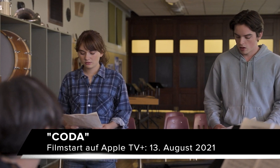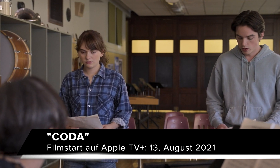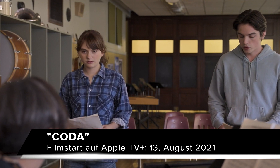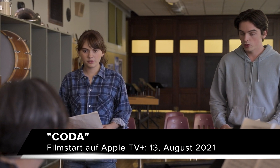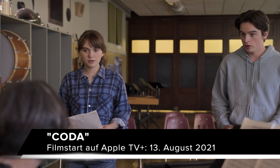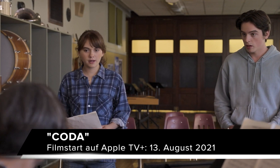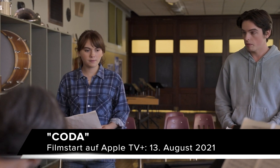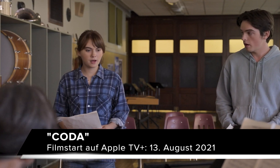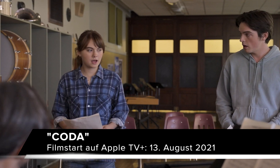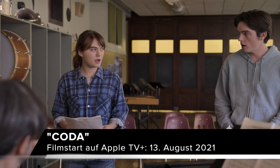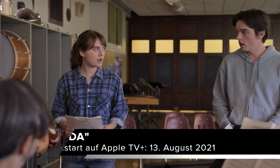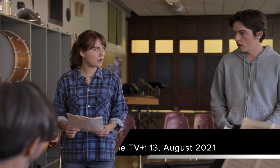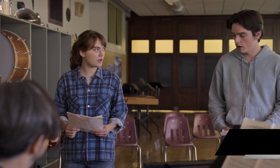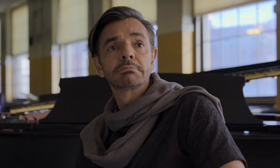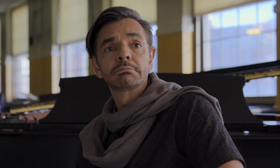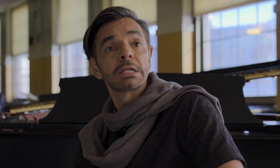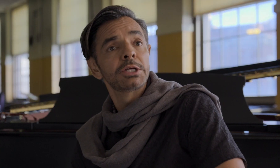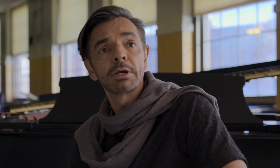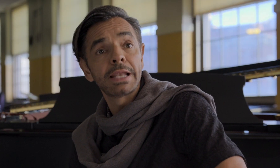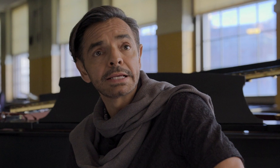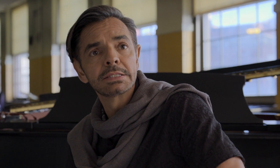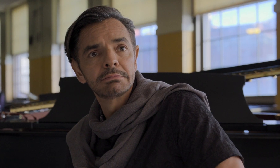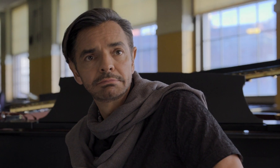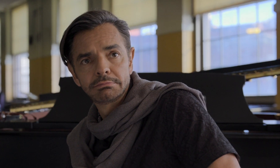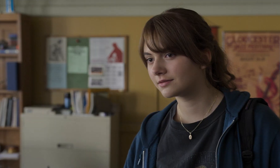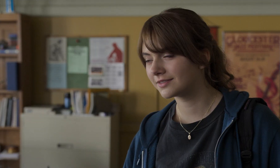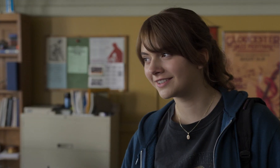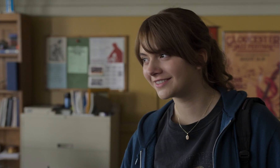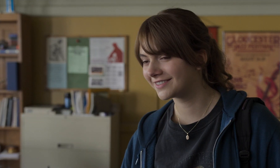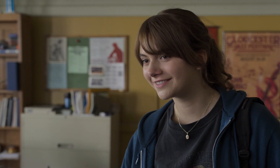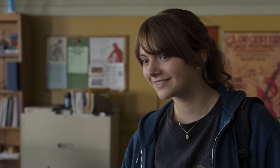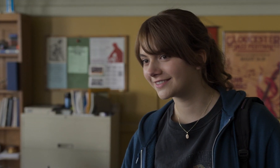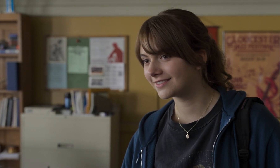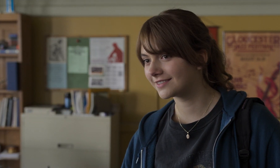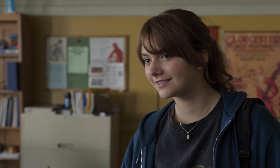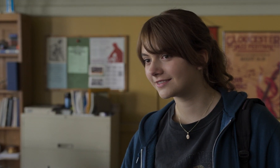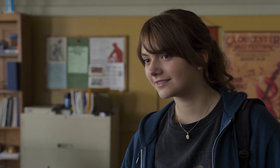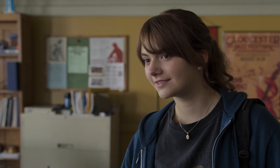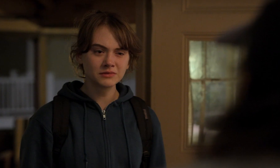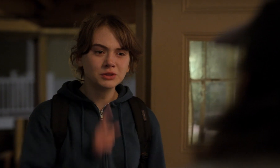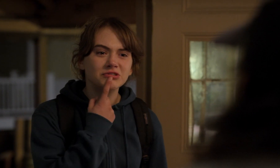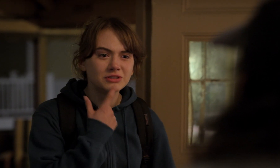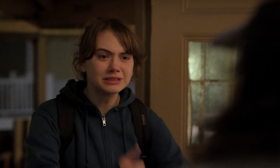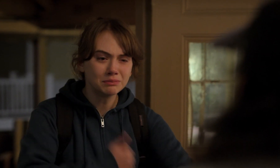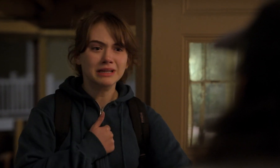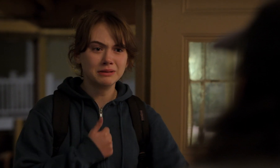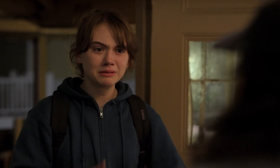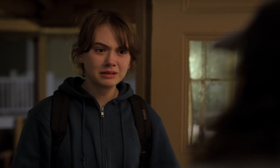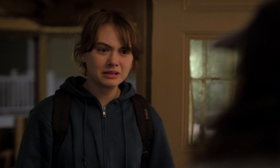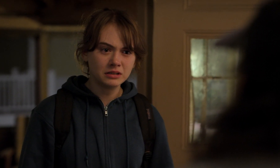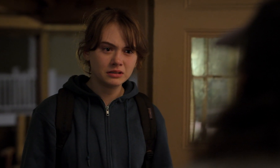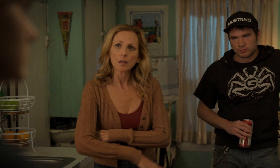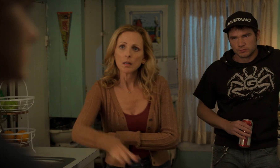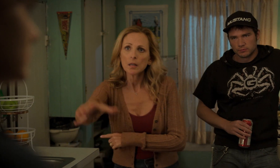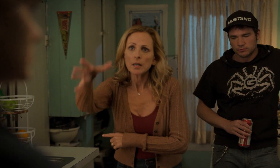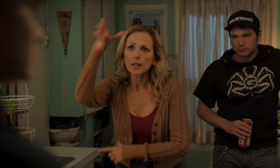entwickelt sie nicht nur Gefühle für ihren Duettpartner Miles, ihr Lehrer ermutigt sie auch dazu, sich an einer renommierten Musikschule zu bewerben. Ruby ist hin und her gerissen